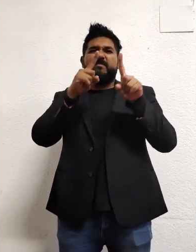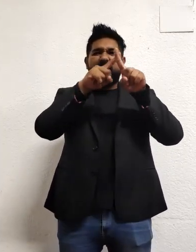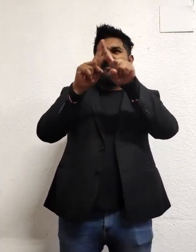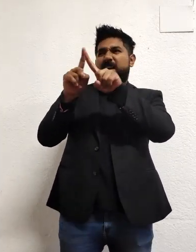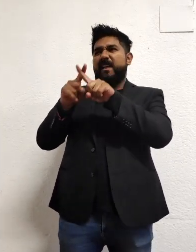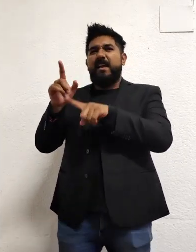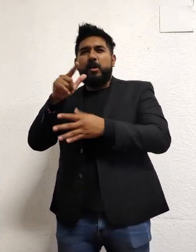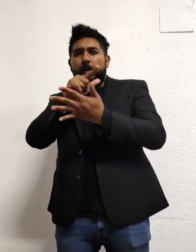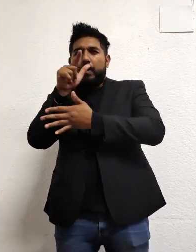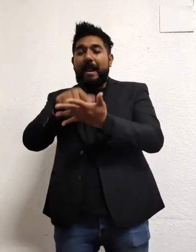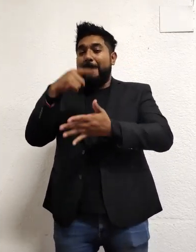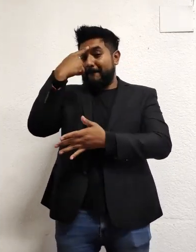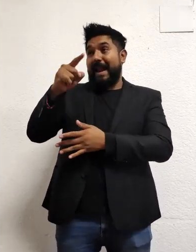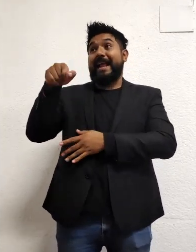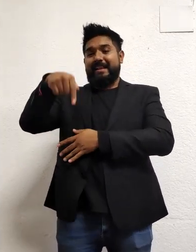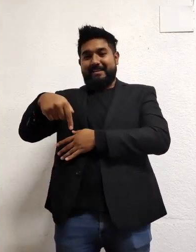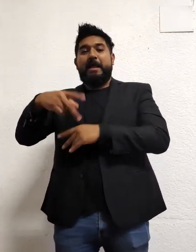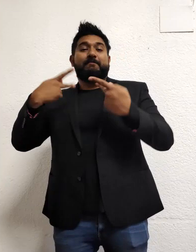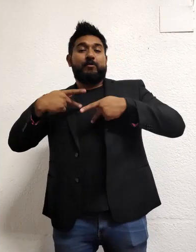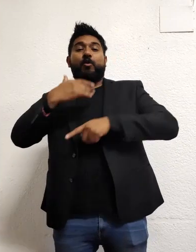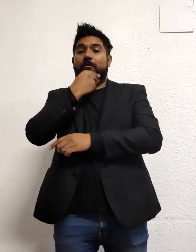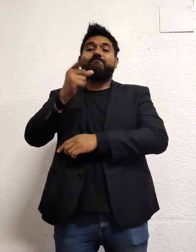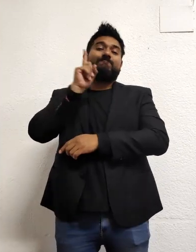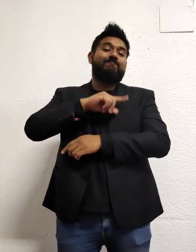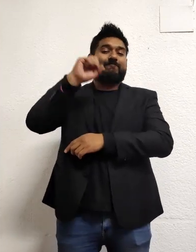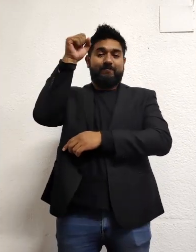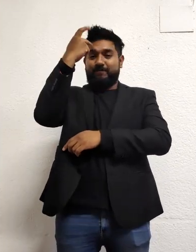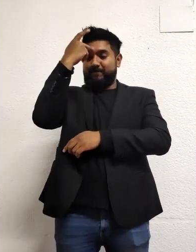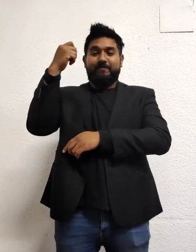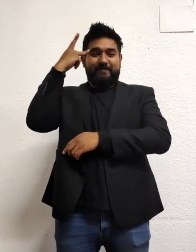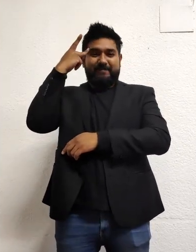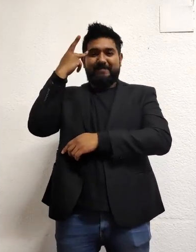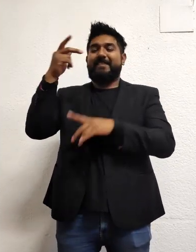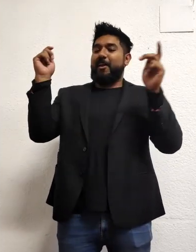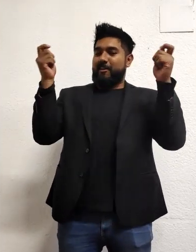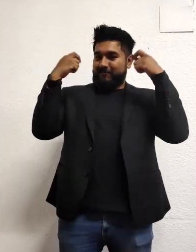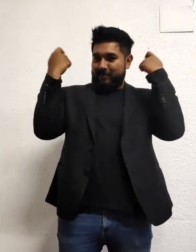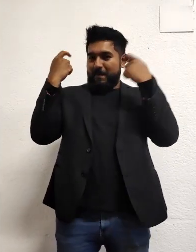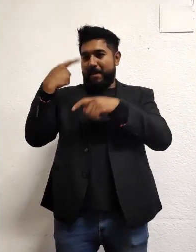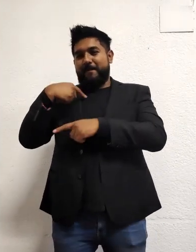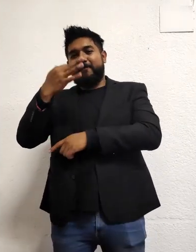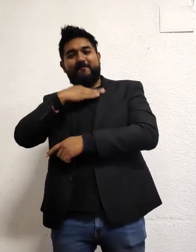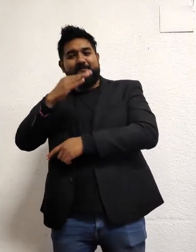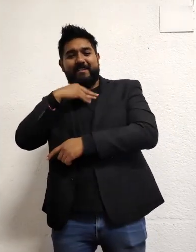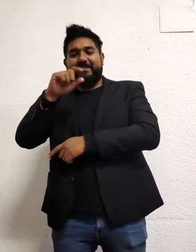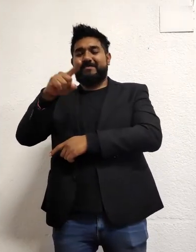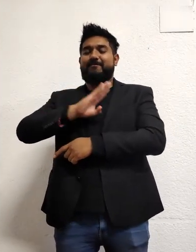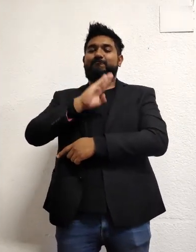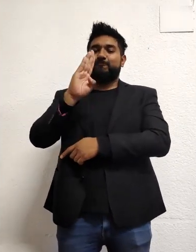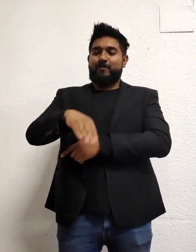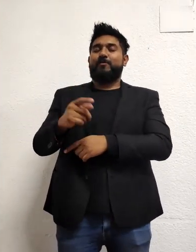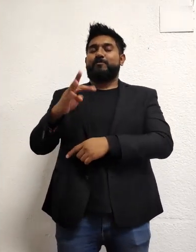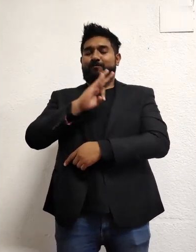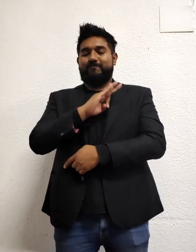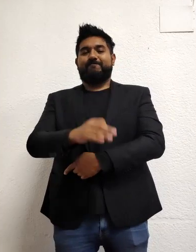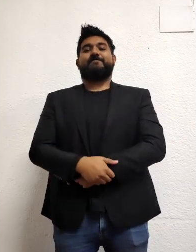gobierno para que los potosinos celebremos de la manera más auténtica esta importante celebración de